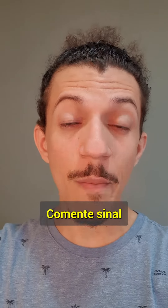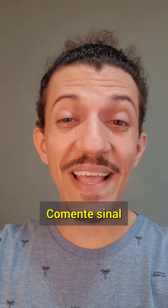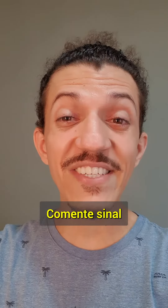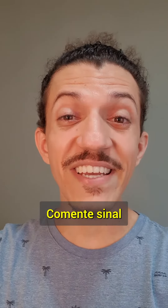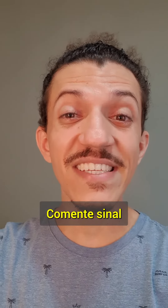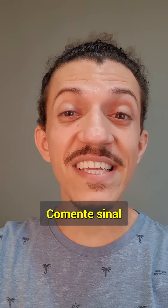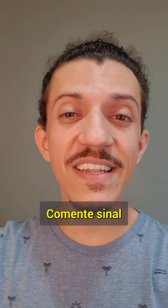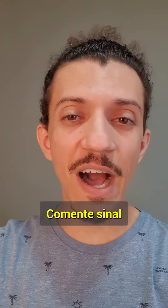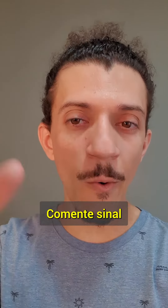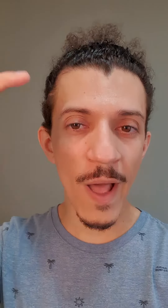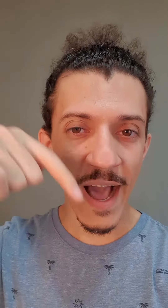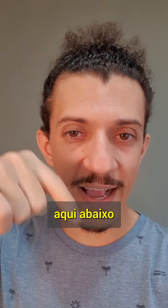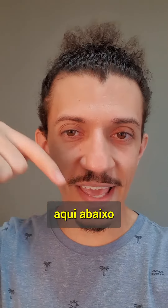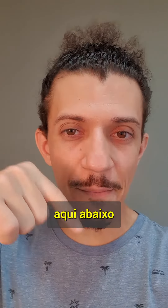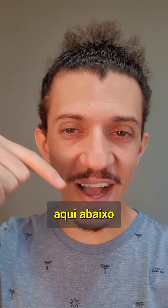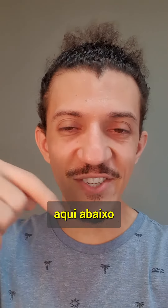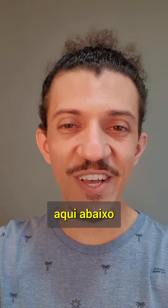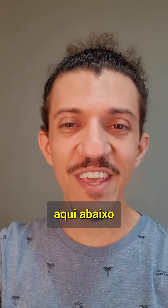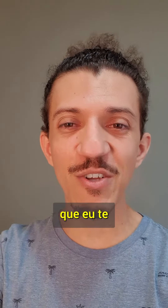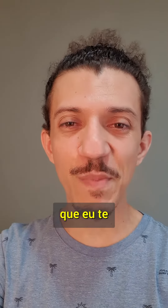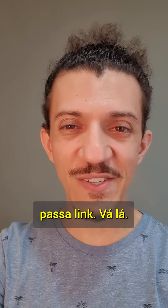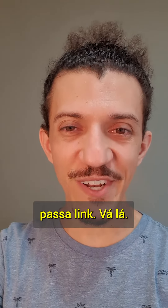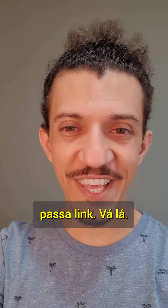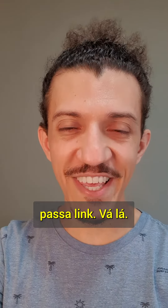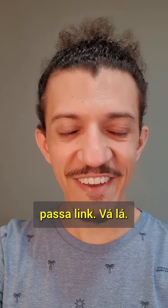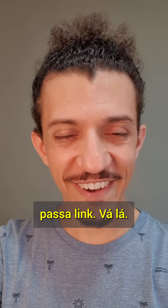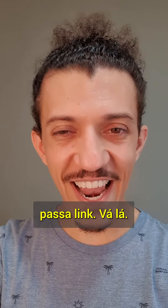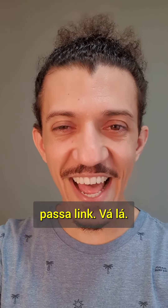Comente sinal aqui abaixo, que eu te passo o link. Vai lá! Tchau!